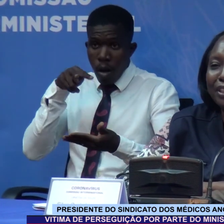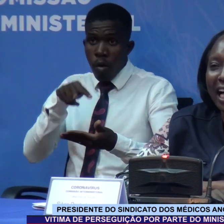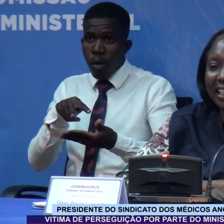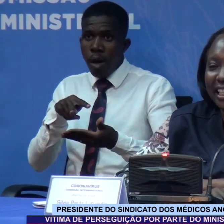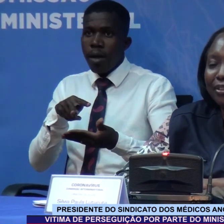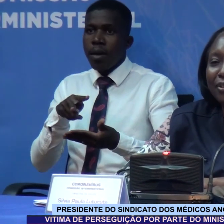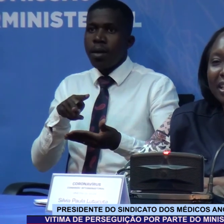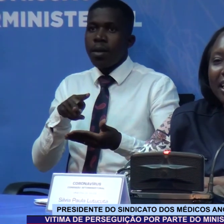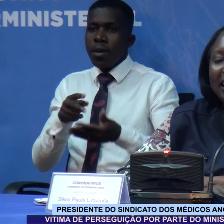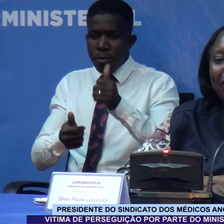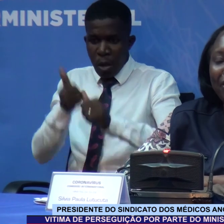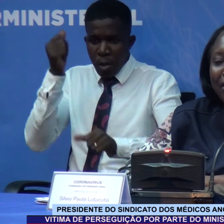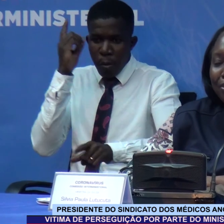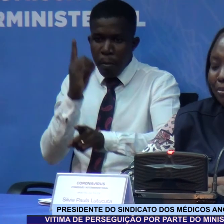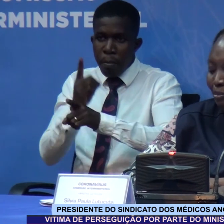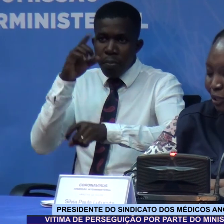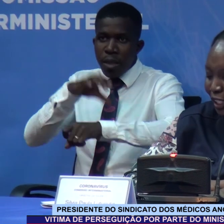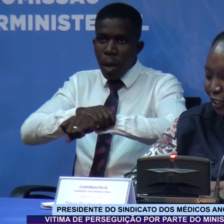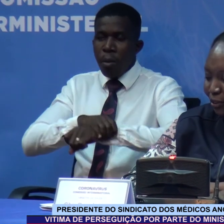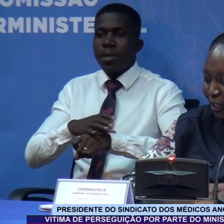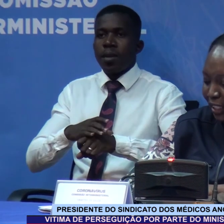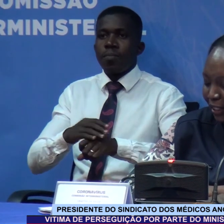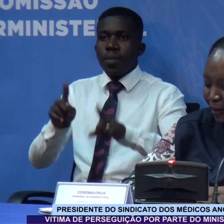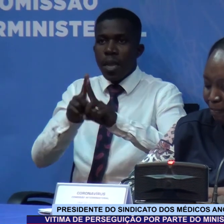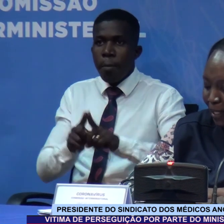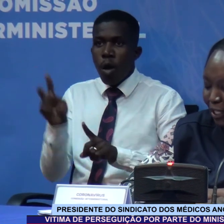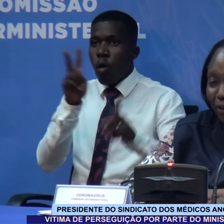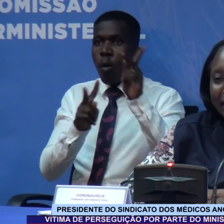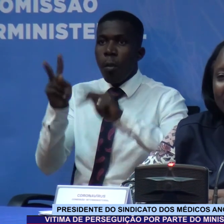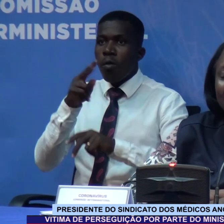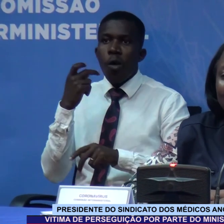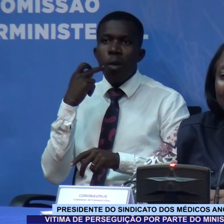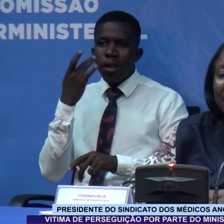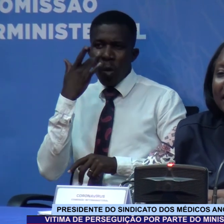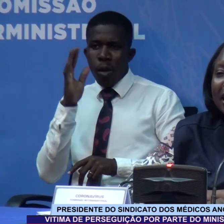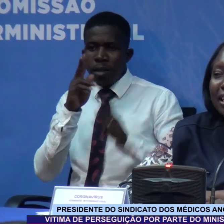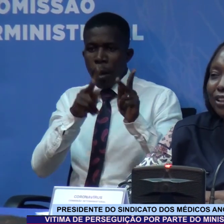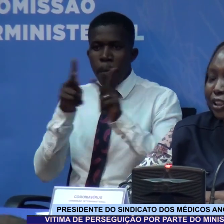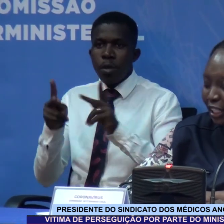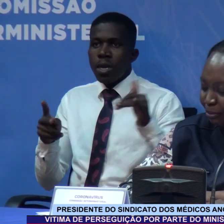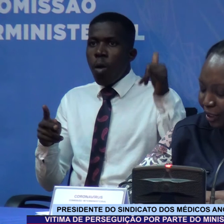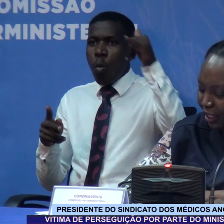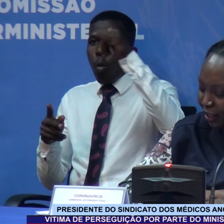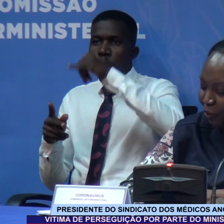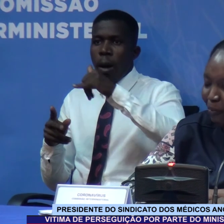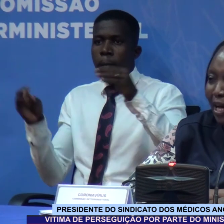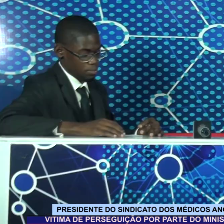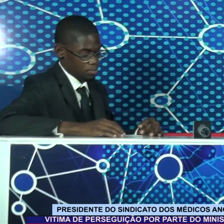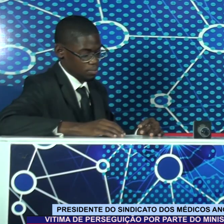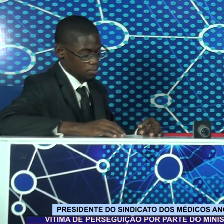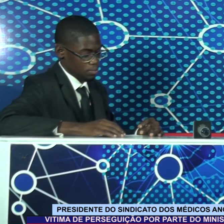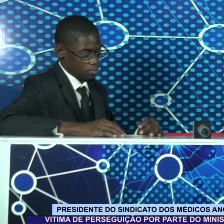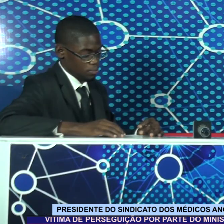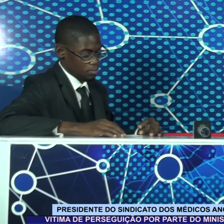a meter tantos em quarentena institucional, as pessoas que vêm de viagem vão para a quarentena institucional, não faz sentido neste momento, porque já temos uma